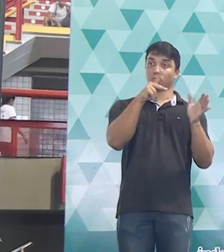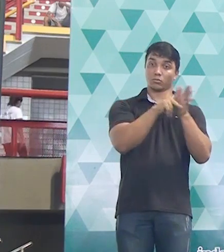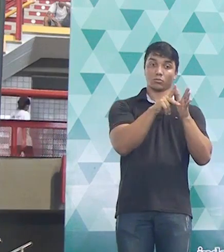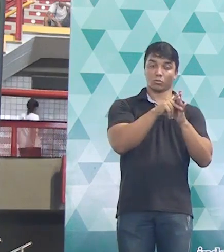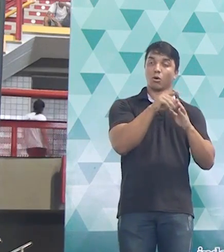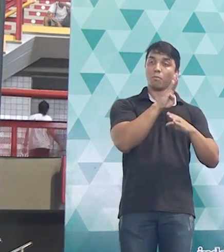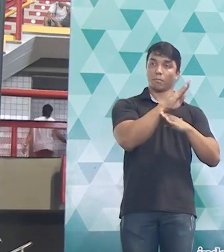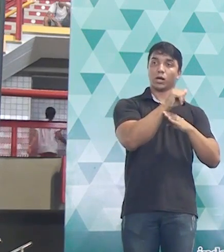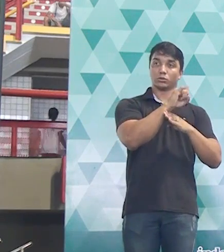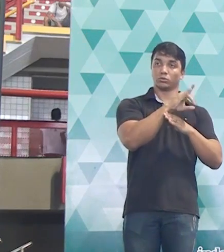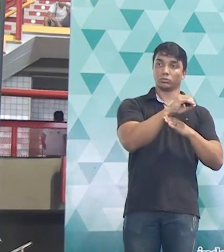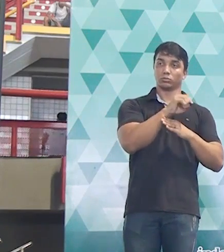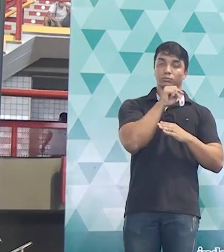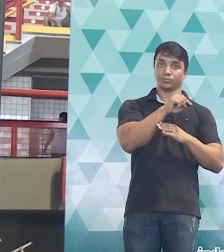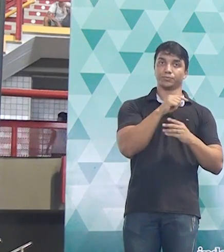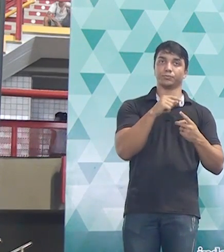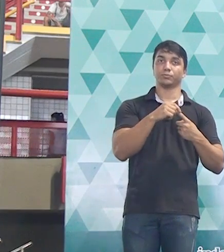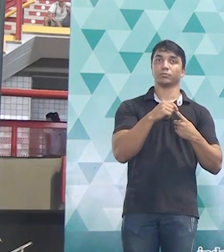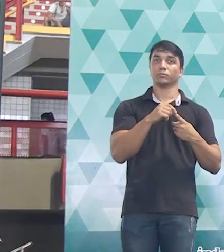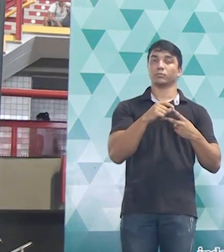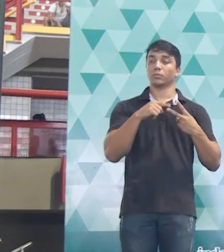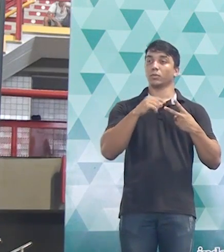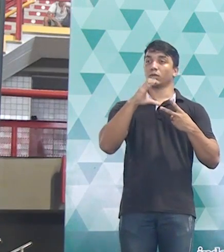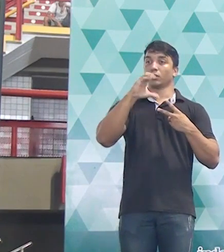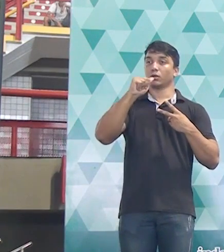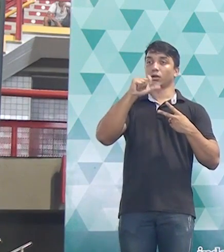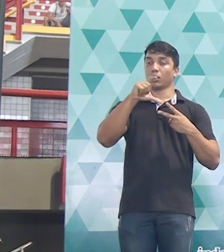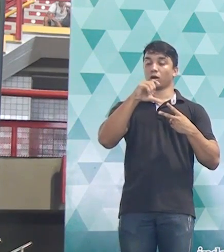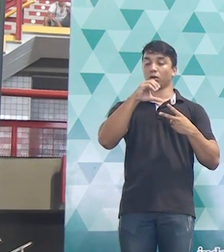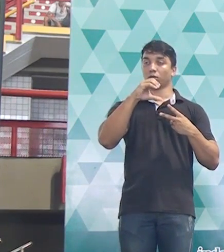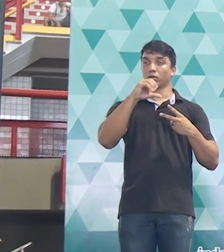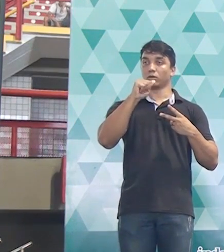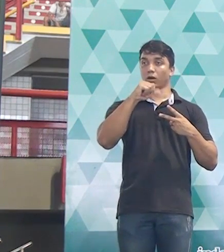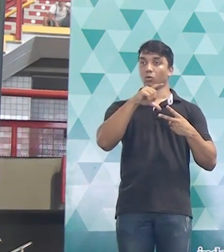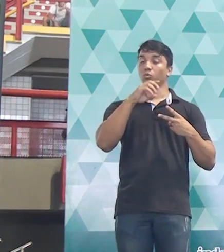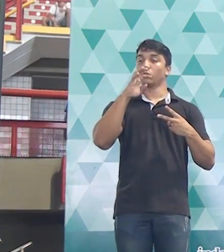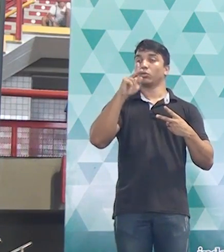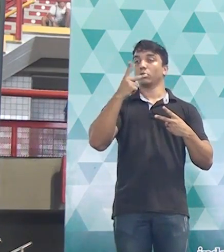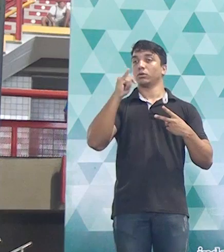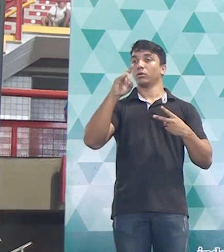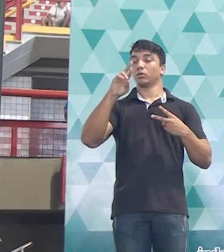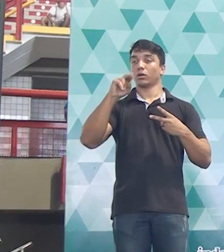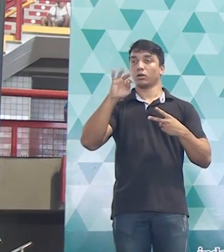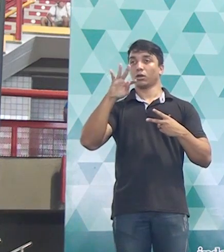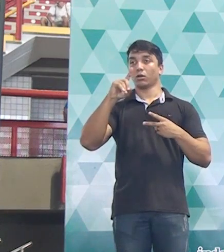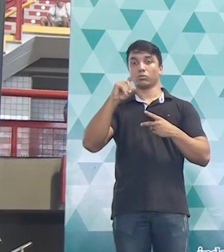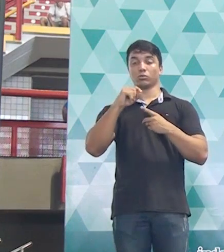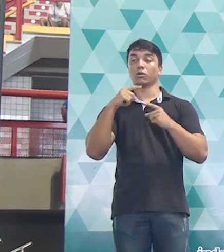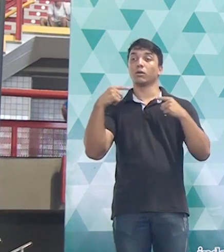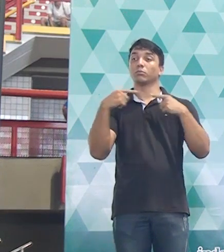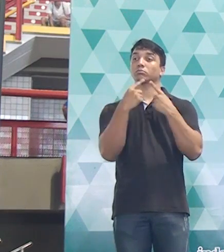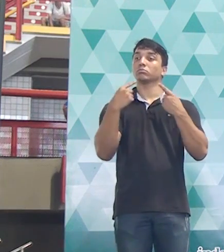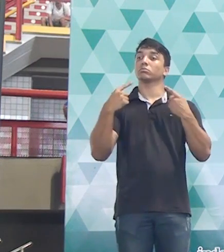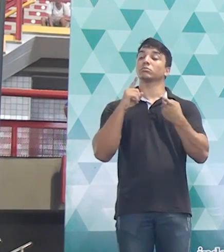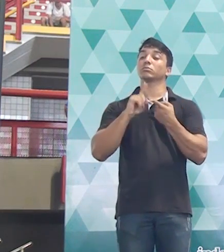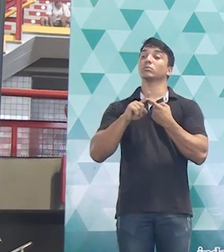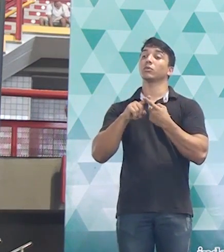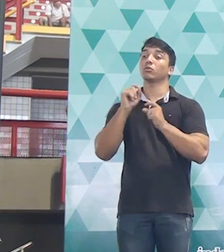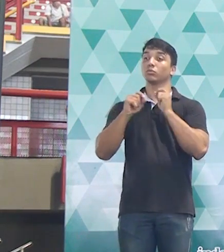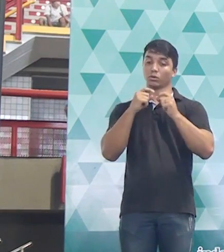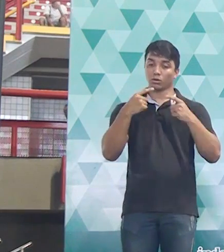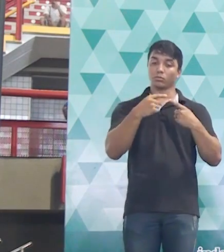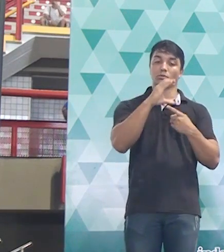básico. Segunda, cal hidratada, falei nela hoje. Cal hidratada é uma base de